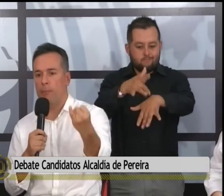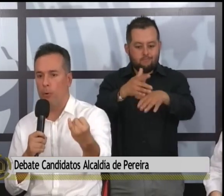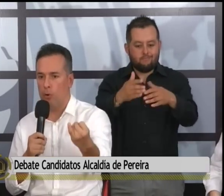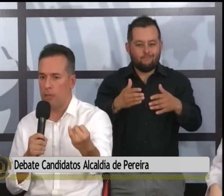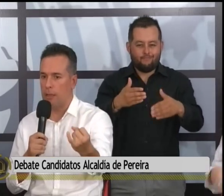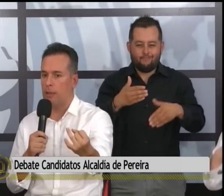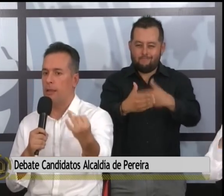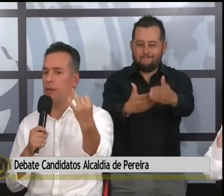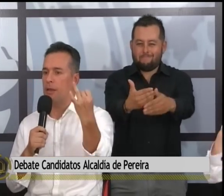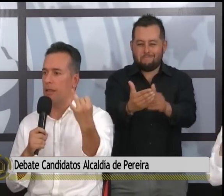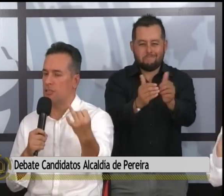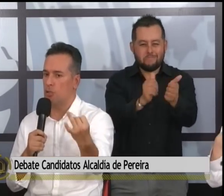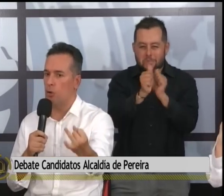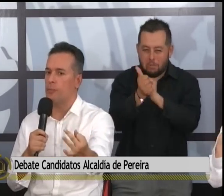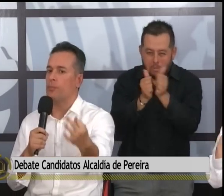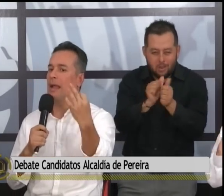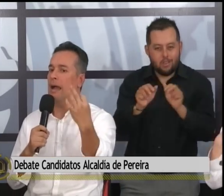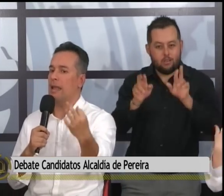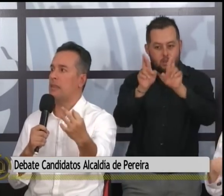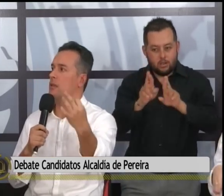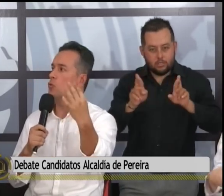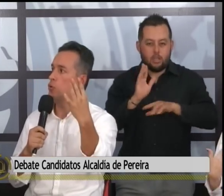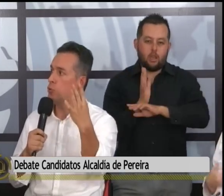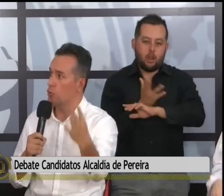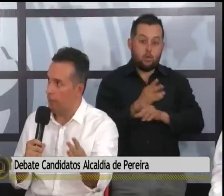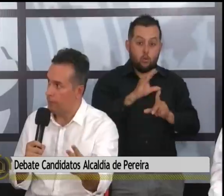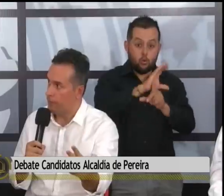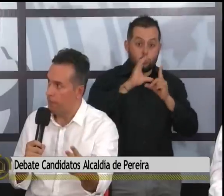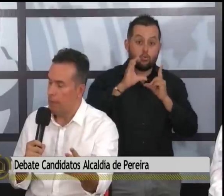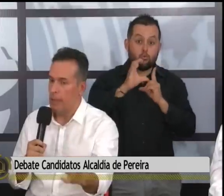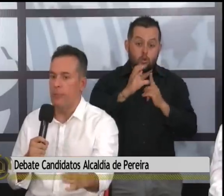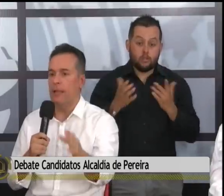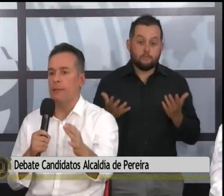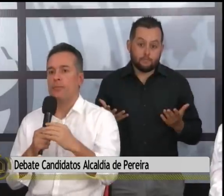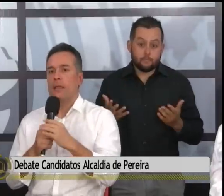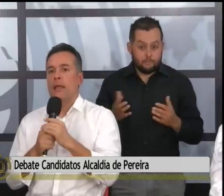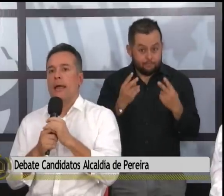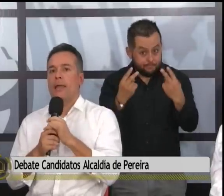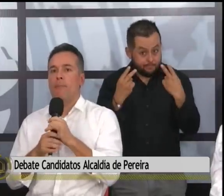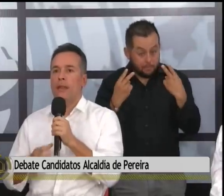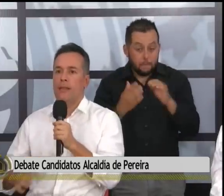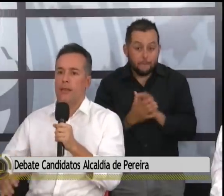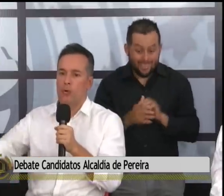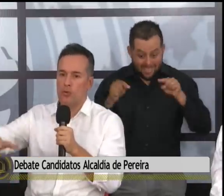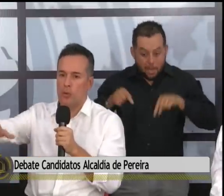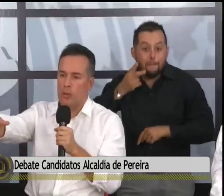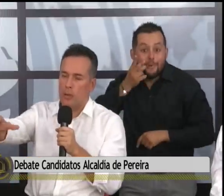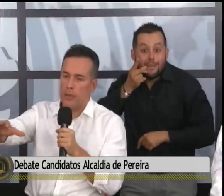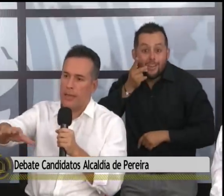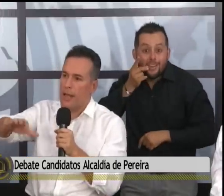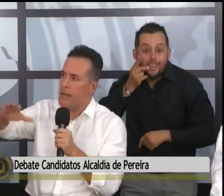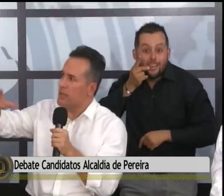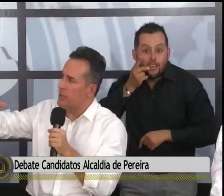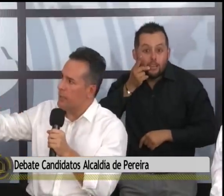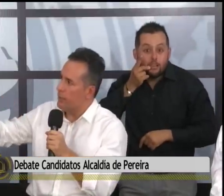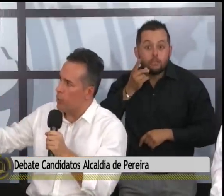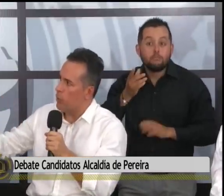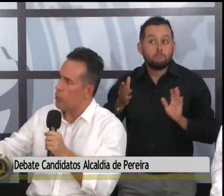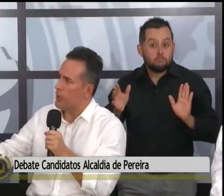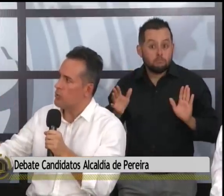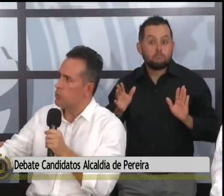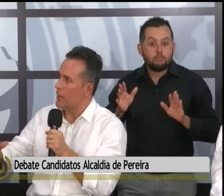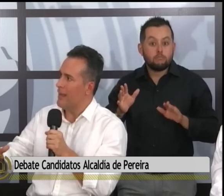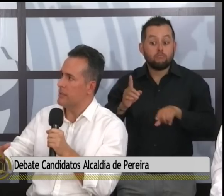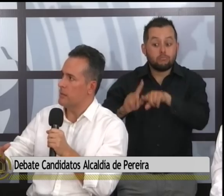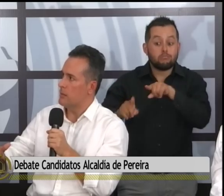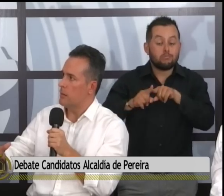significa deporte, recreación, arte y cultura. Miren, acá en Pereira tenemos grandes